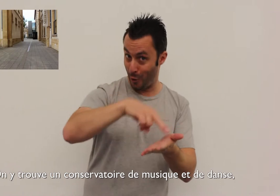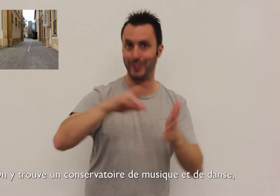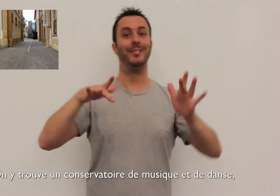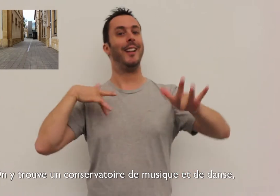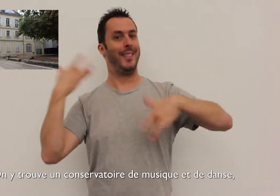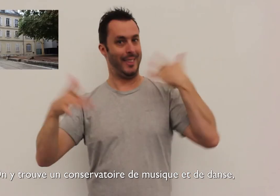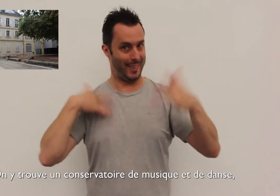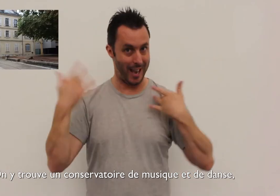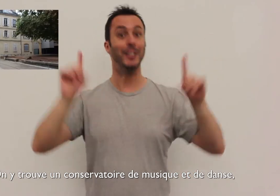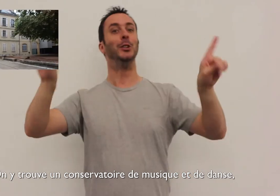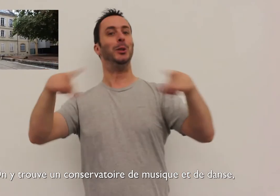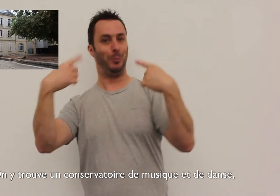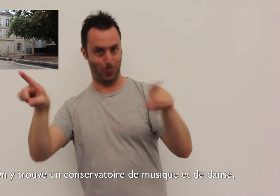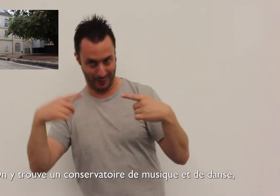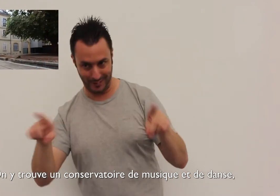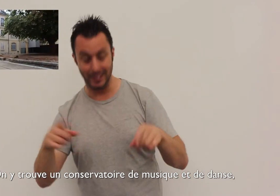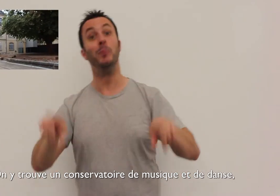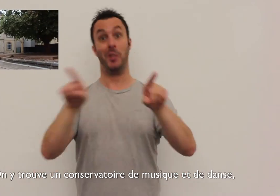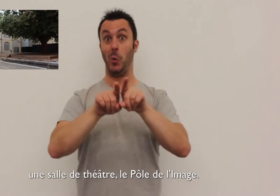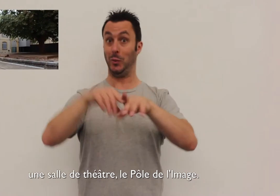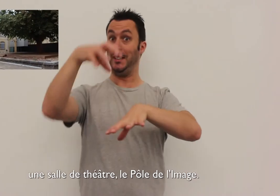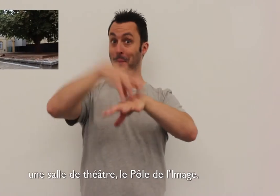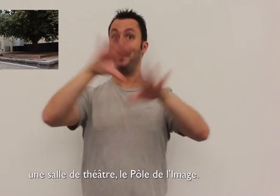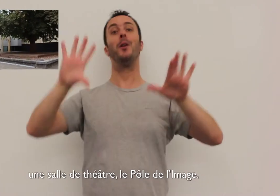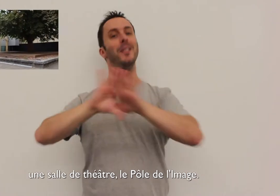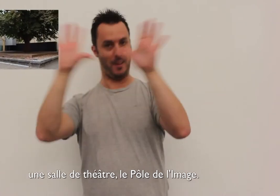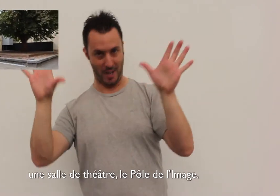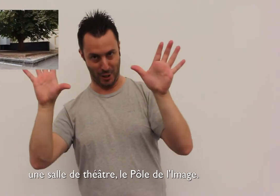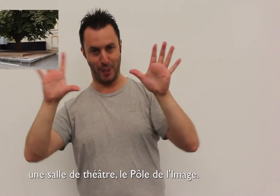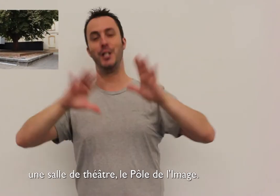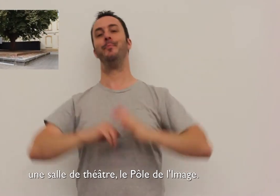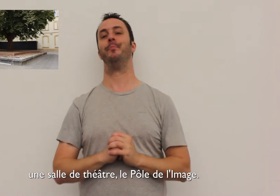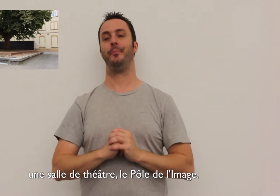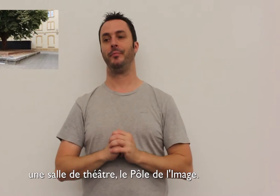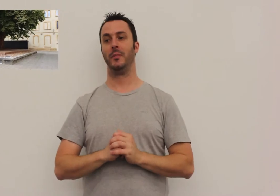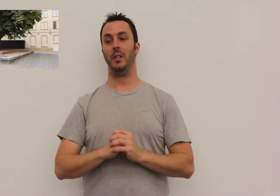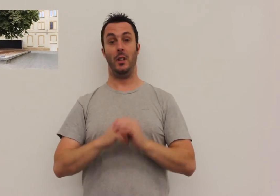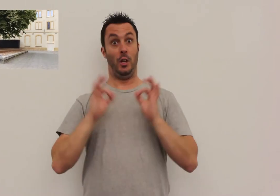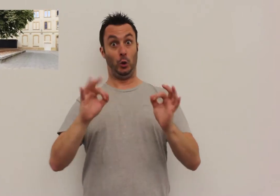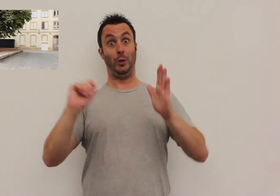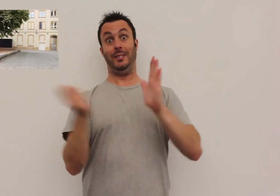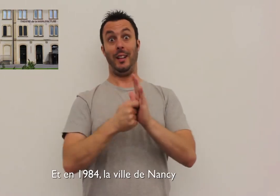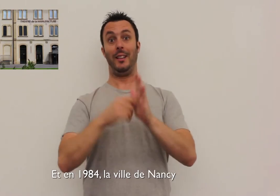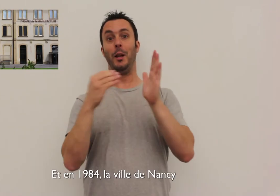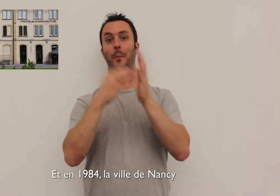On y trouve un conservatoire de musique et de danse. Une salle de théâtre, le pôle de l'image.